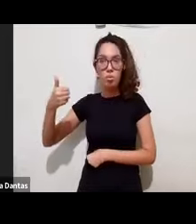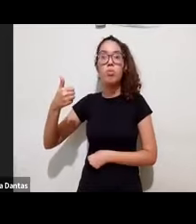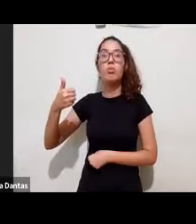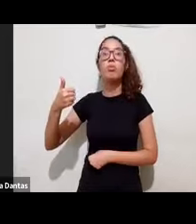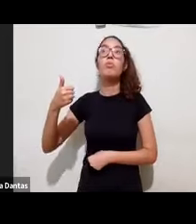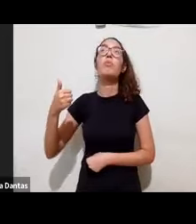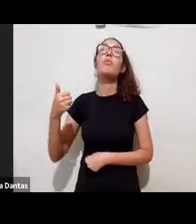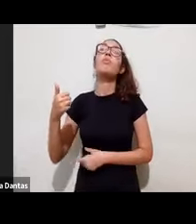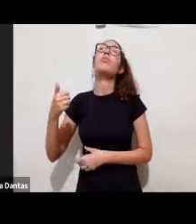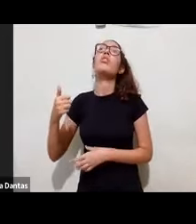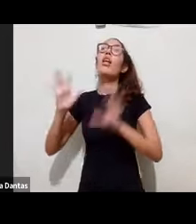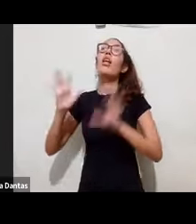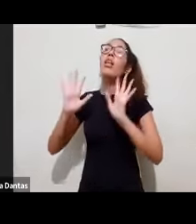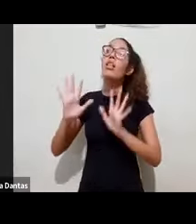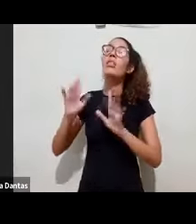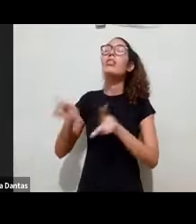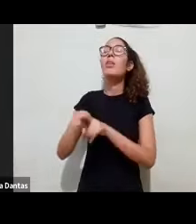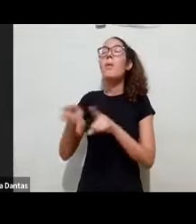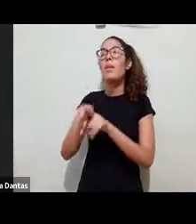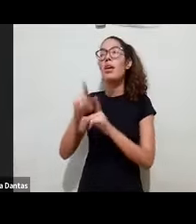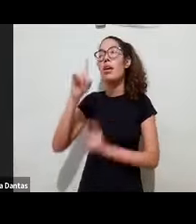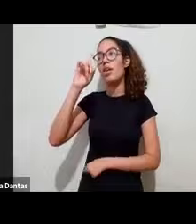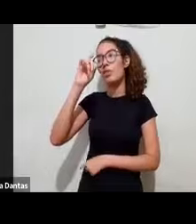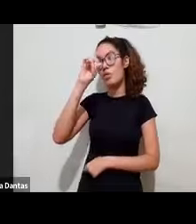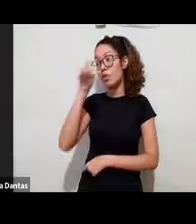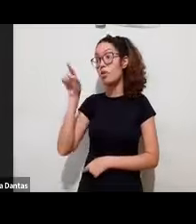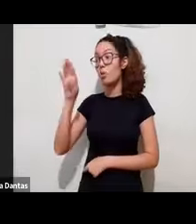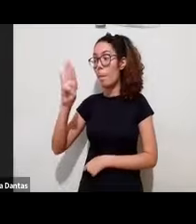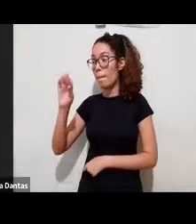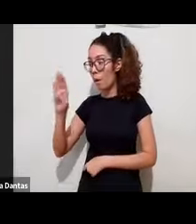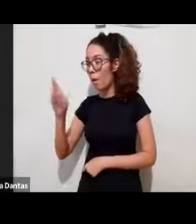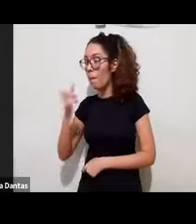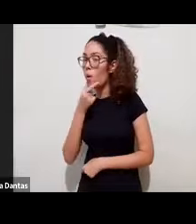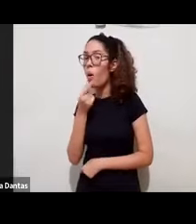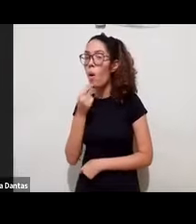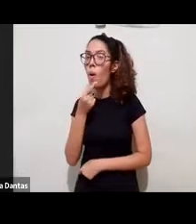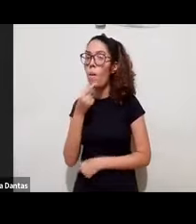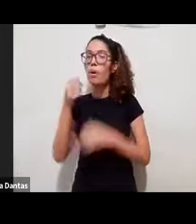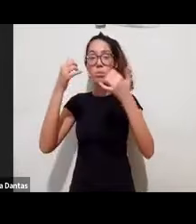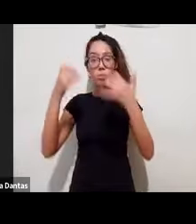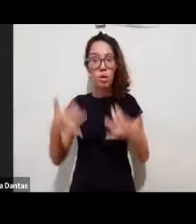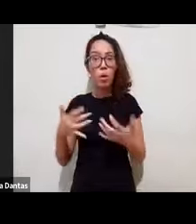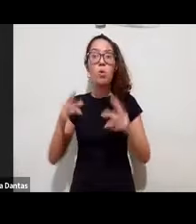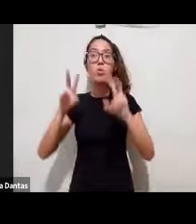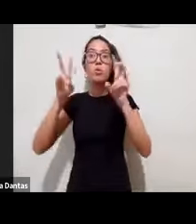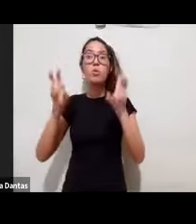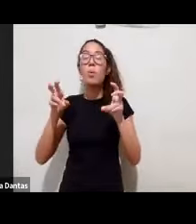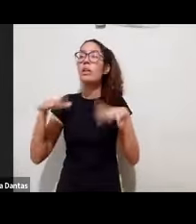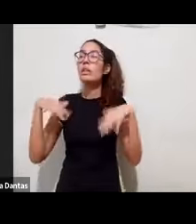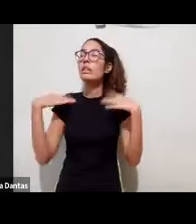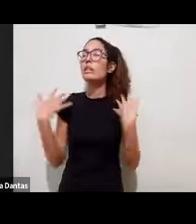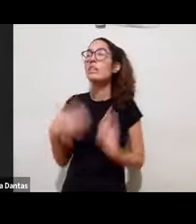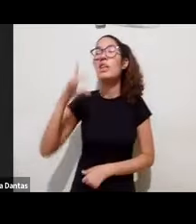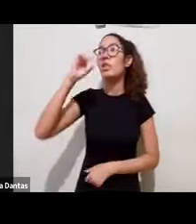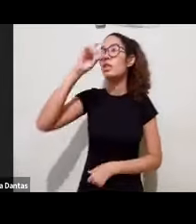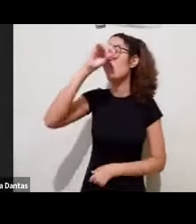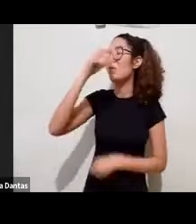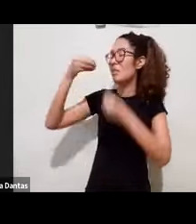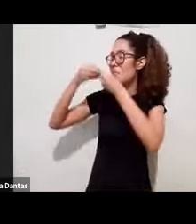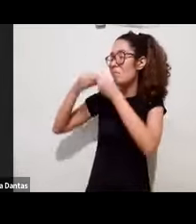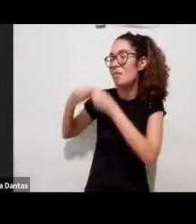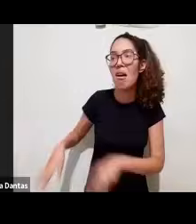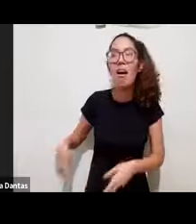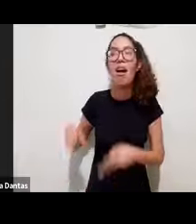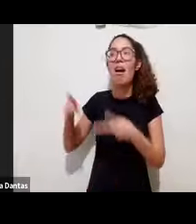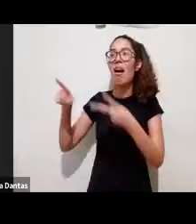sendo muito difícil. O Bob falou muito bem aqui das redes de atenção à saúde, do quanto que elas são precarizadas, do quanto que elas